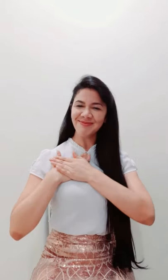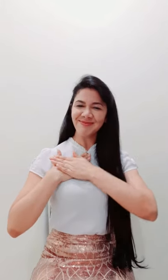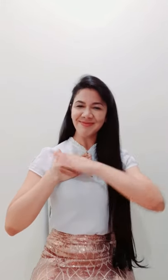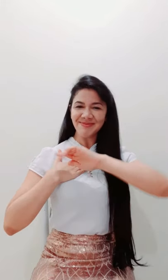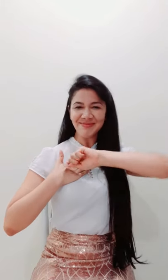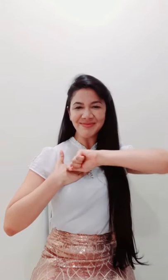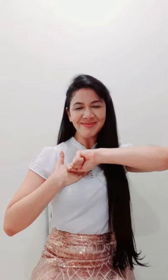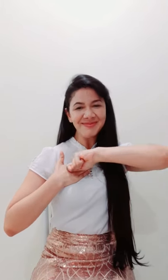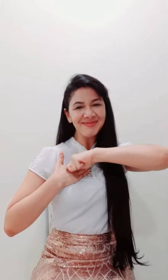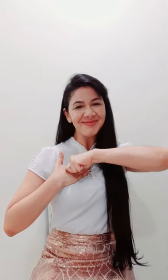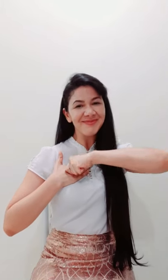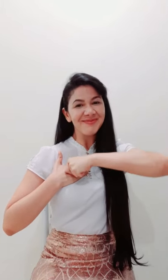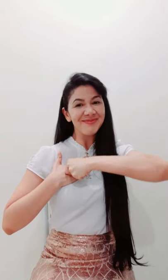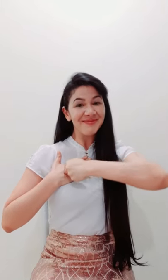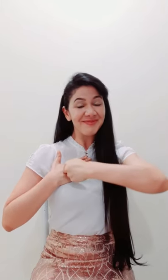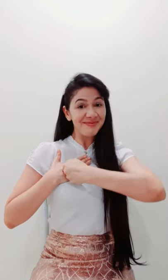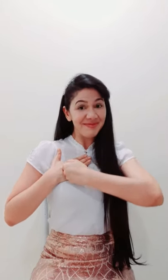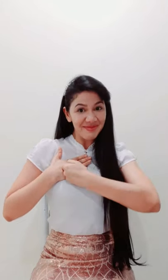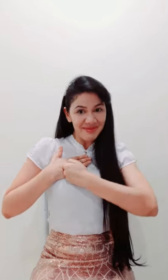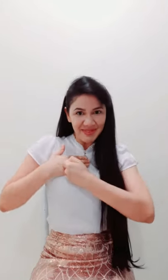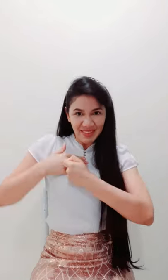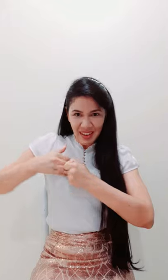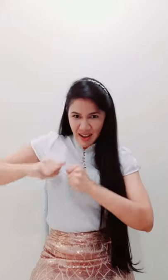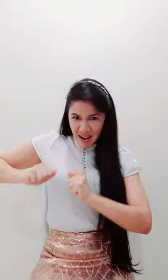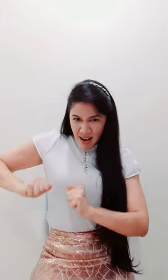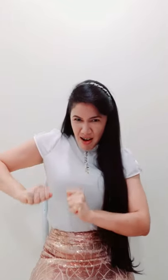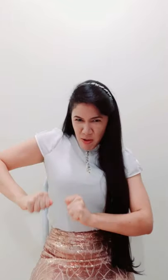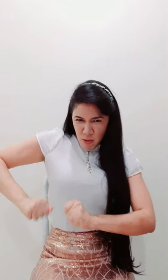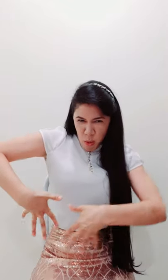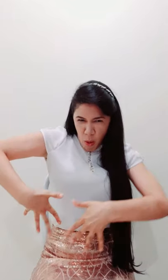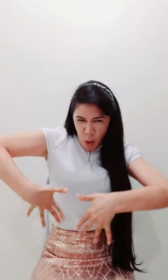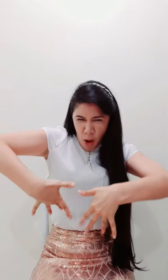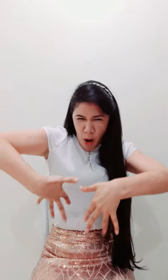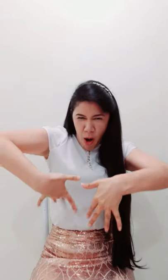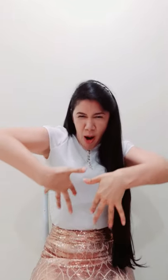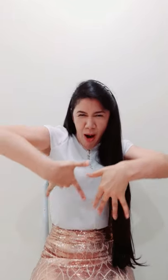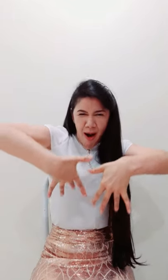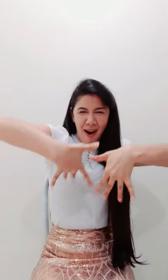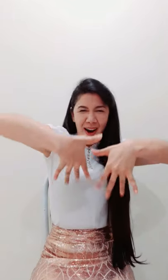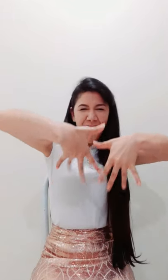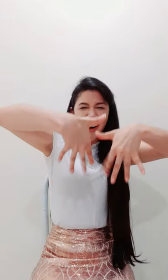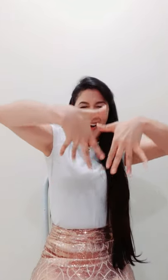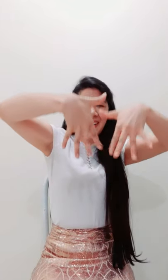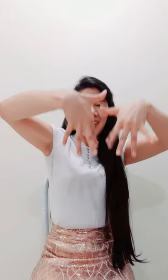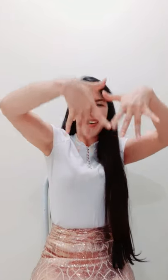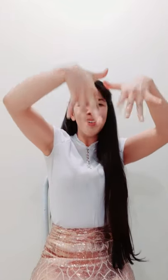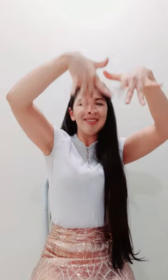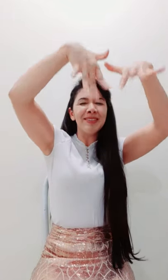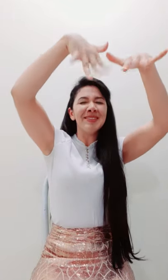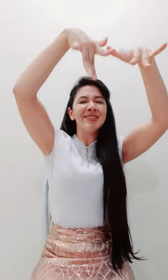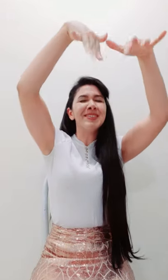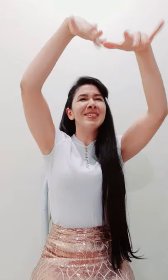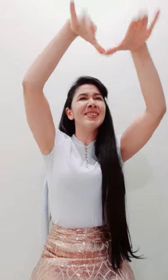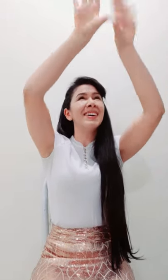o conserto Subirão a eternidade Subirão A glória